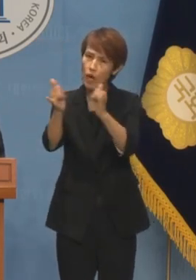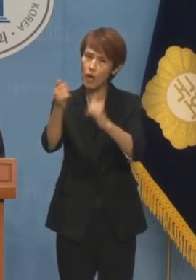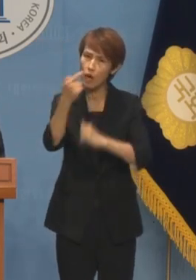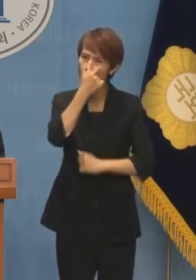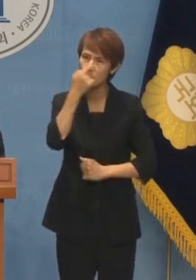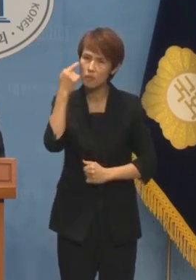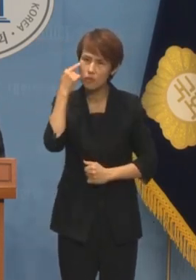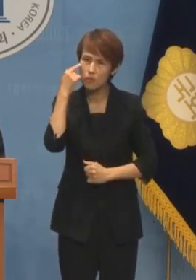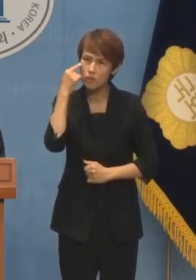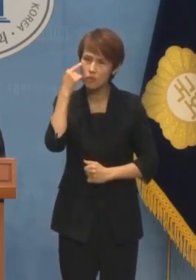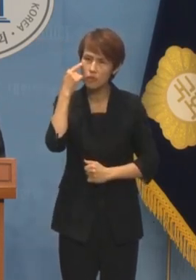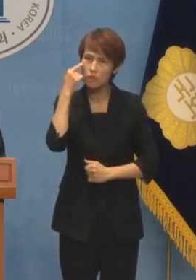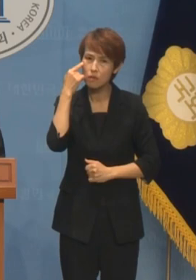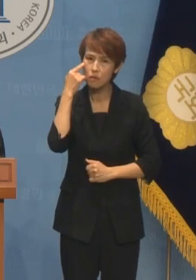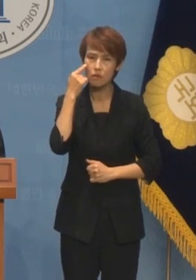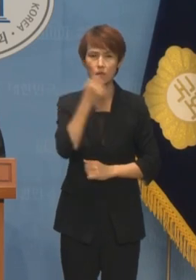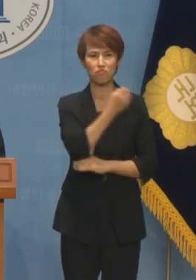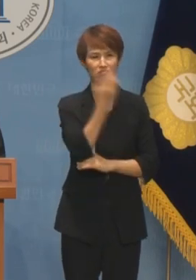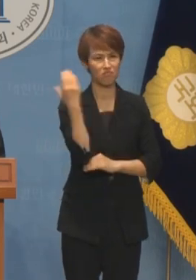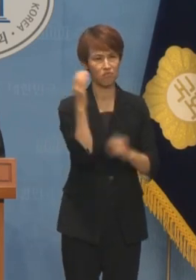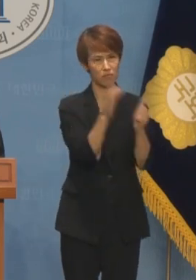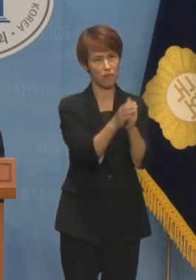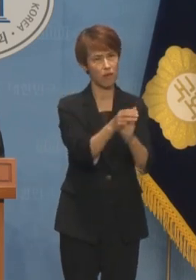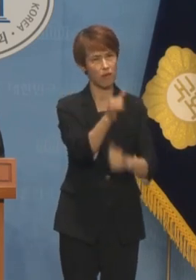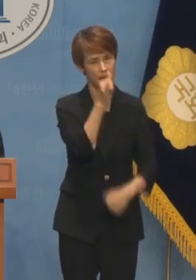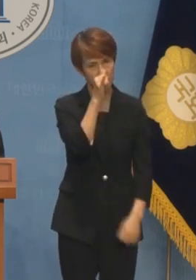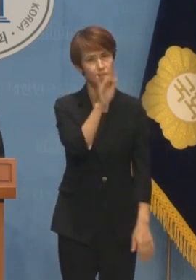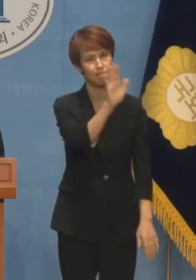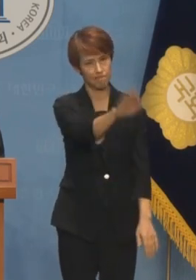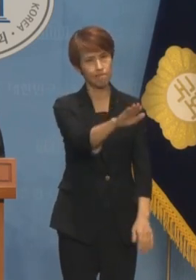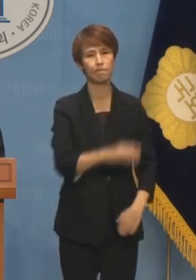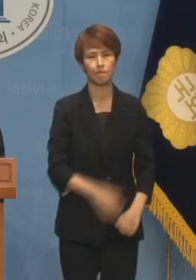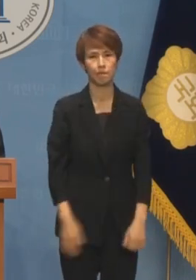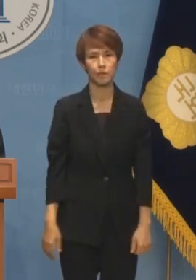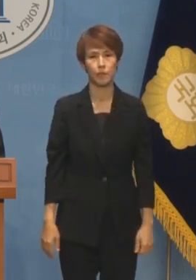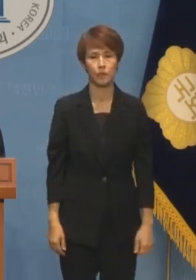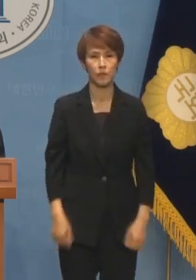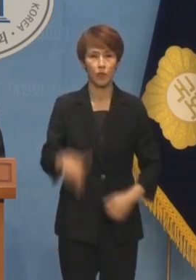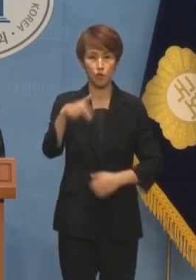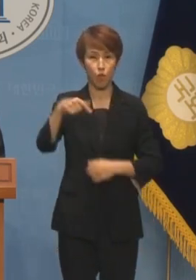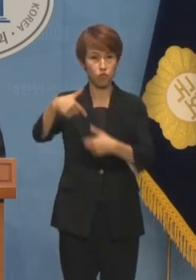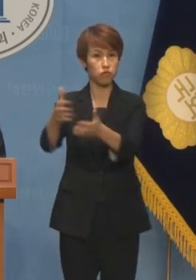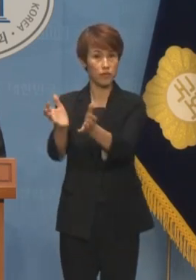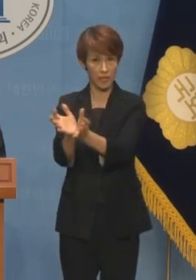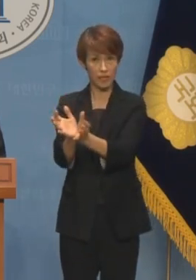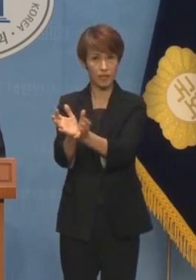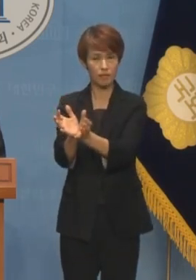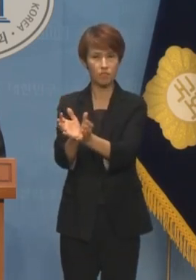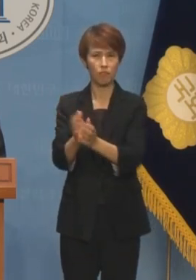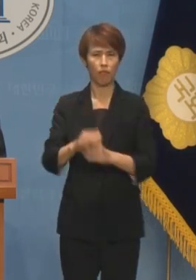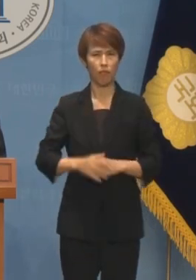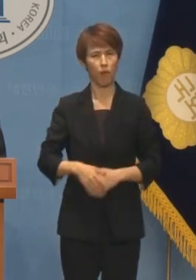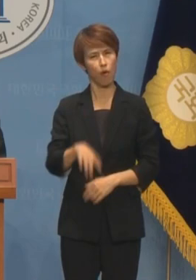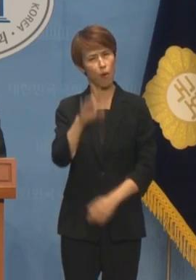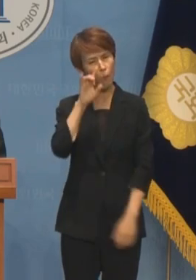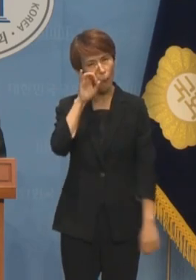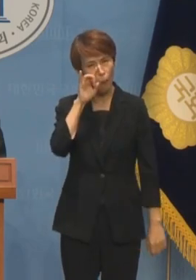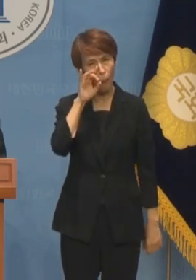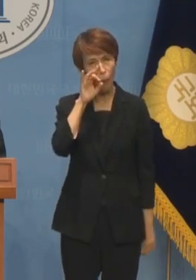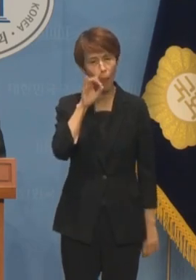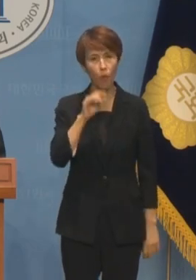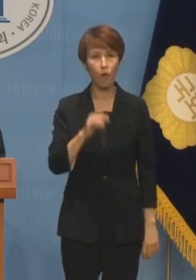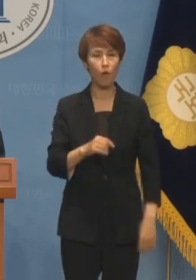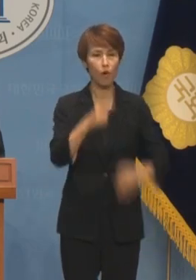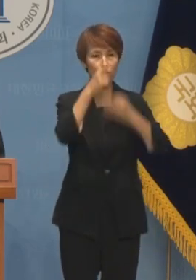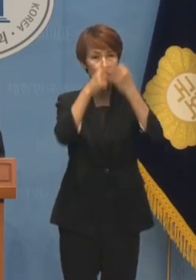검증은 언론의 몫으로 남겨두겠습니다. 조국혁신당은 여전히 궁금합니다.